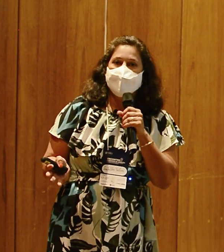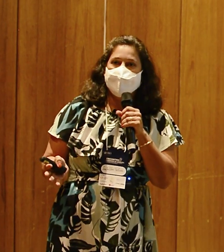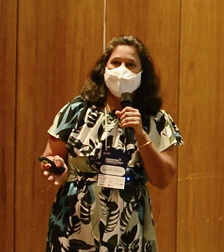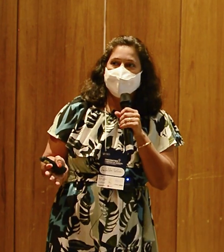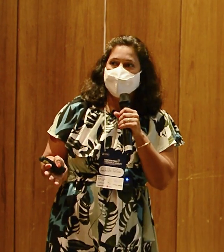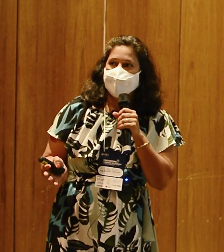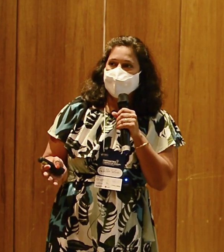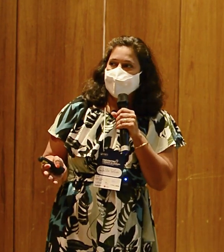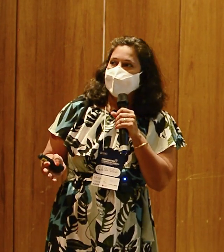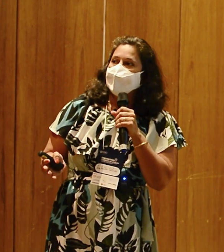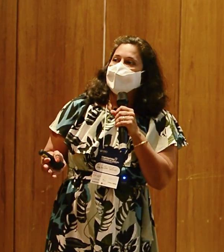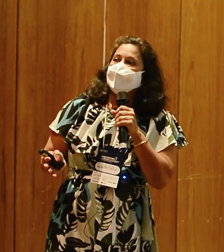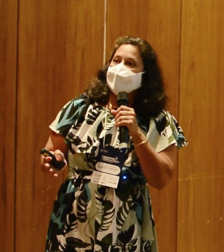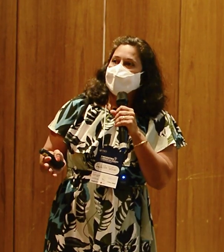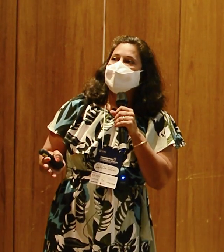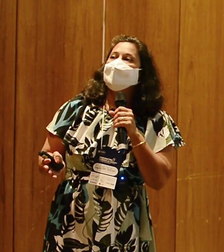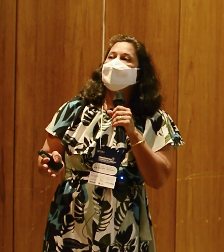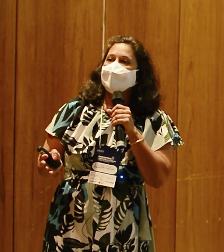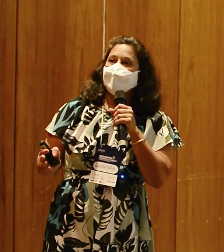de paciente.